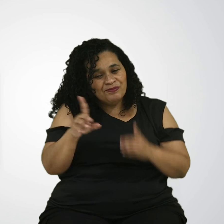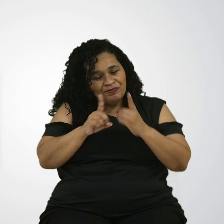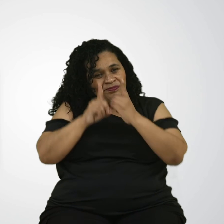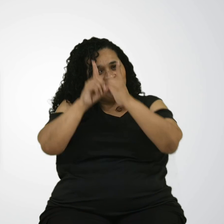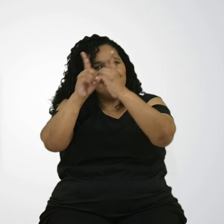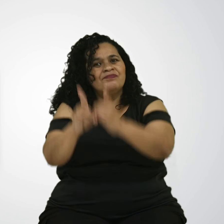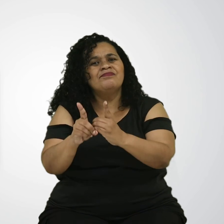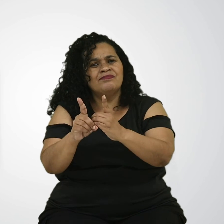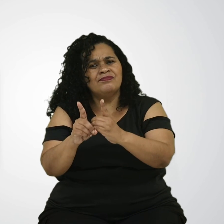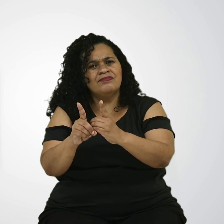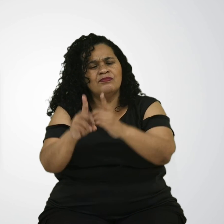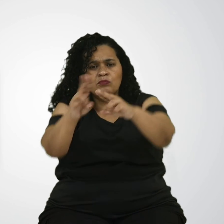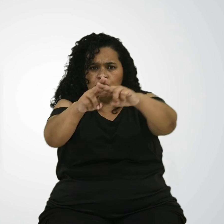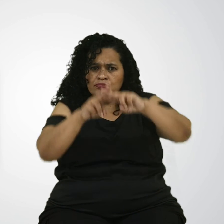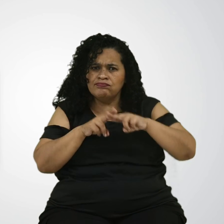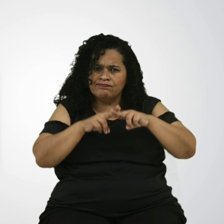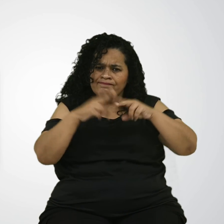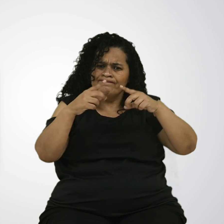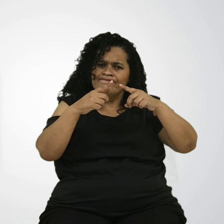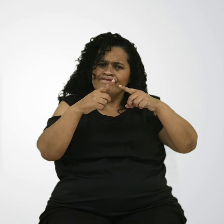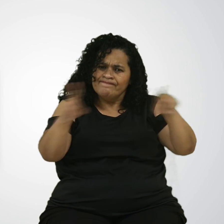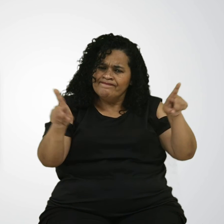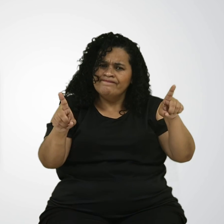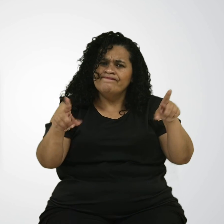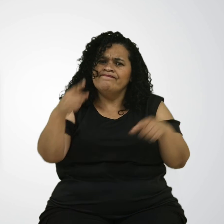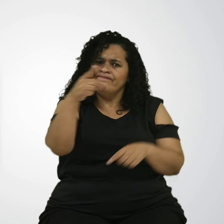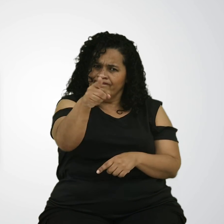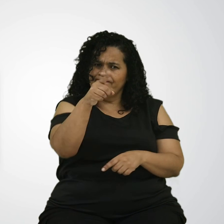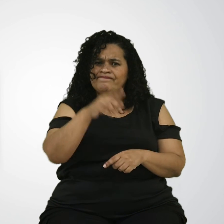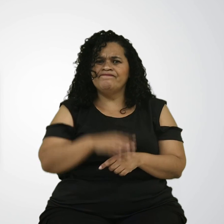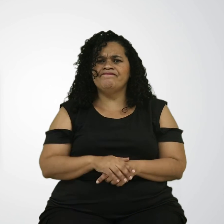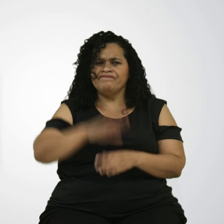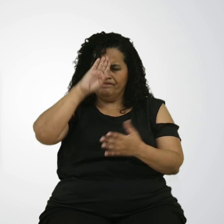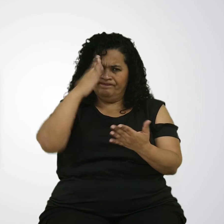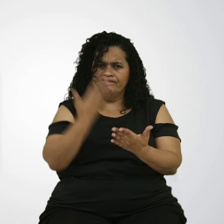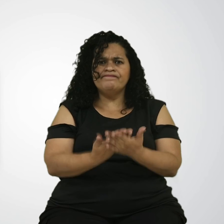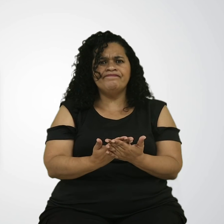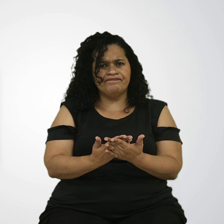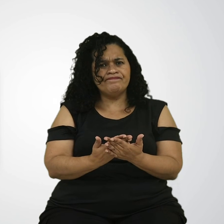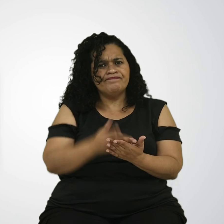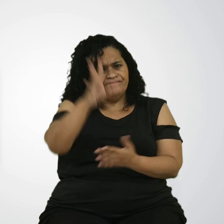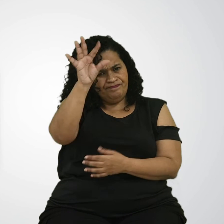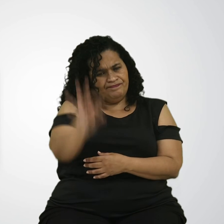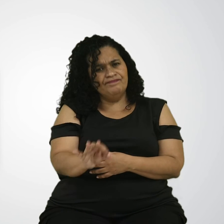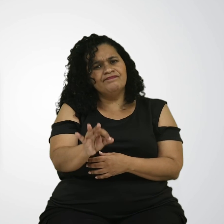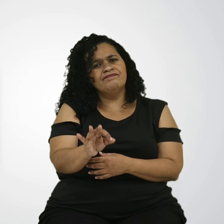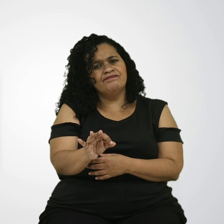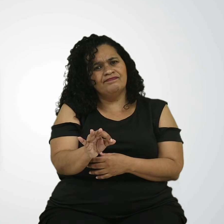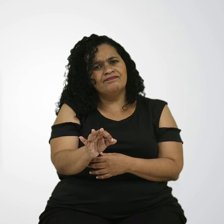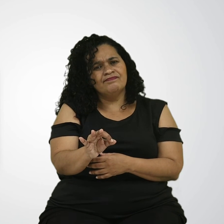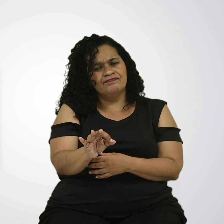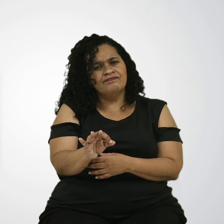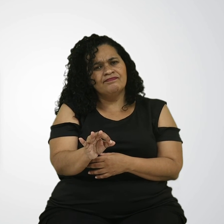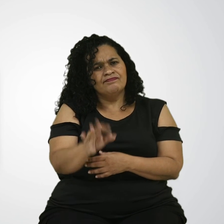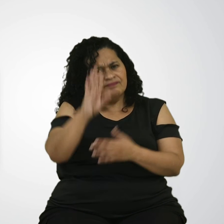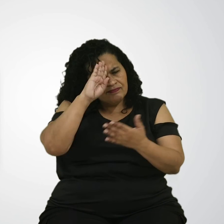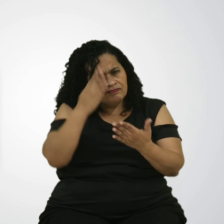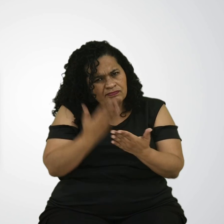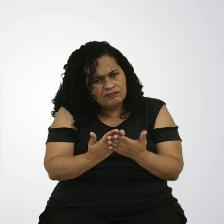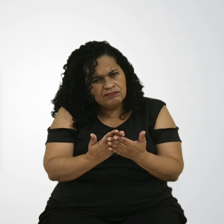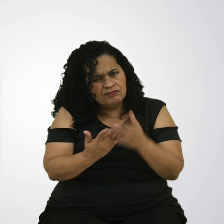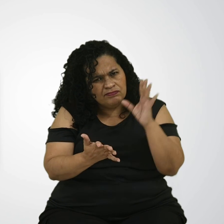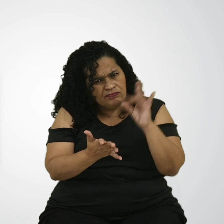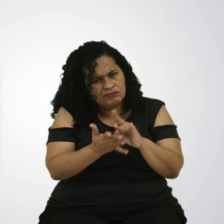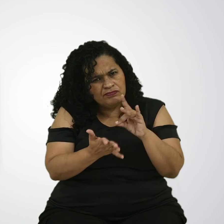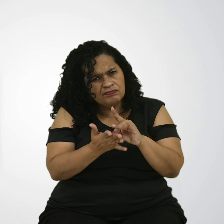quero desafiar você, talvez você não consegue acreditar que isso vai dar certo, mas eu quero desafiar você a crer. A crer não em mim, mas a crer